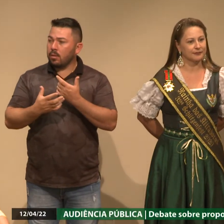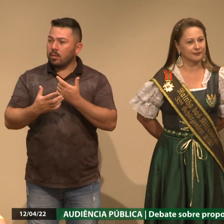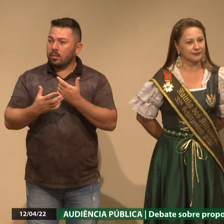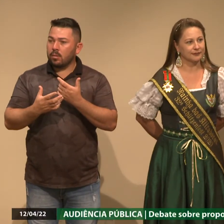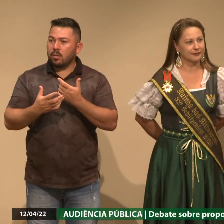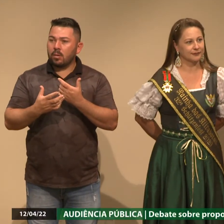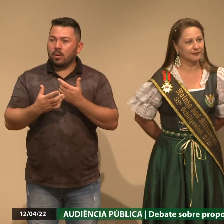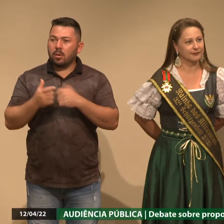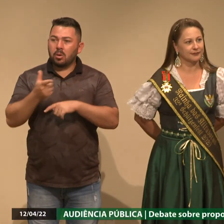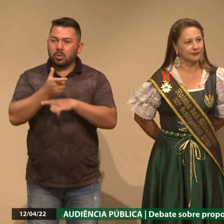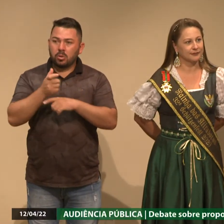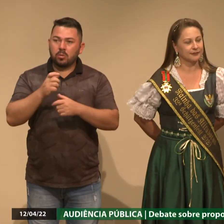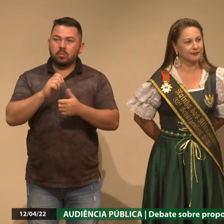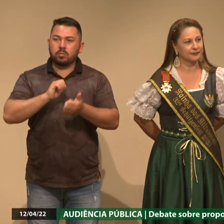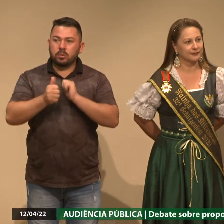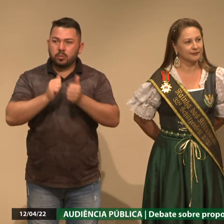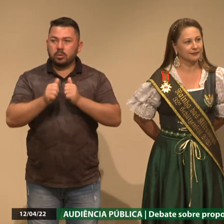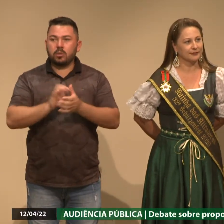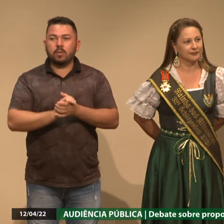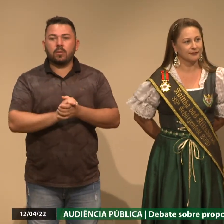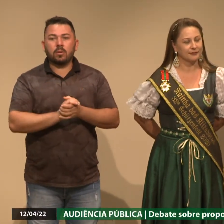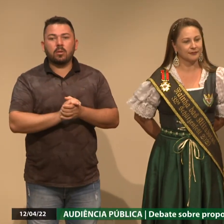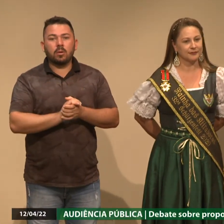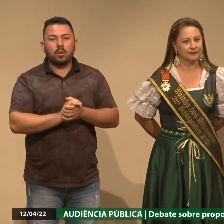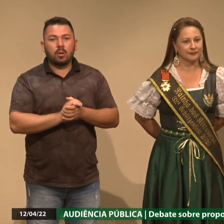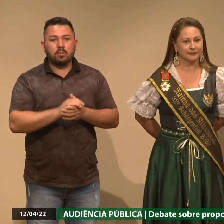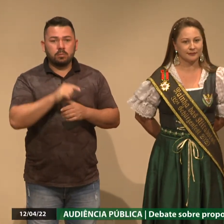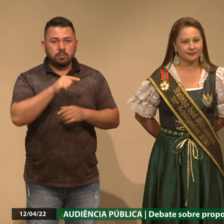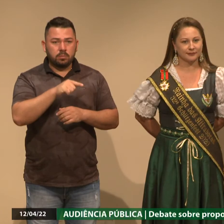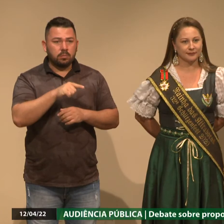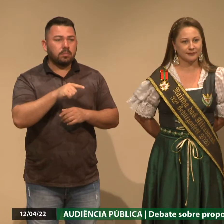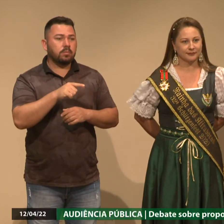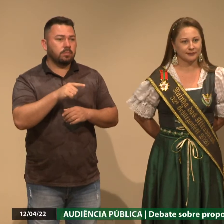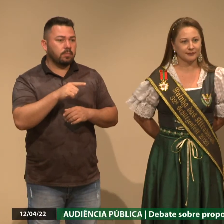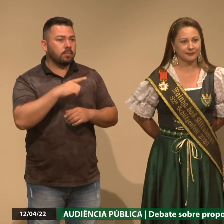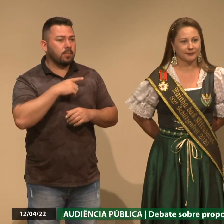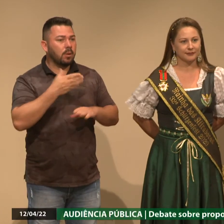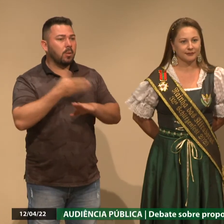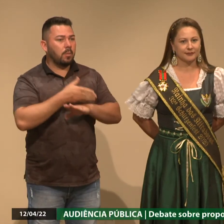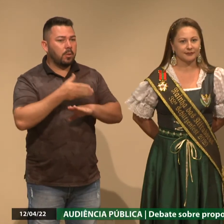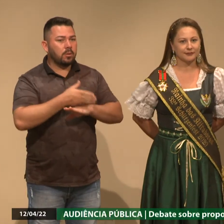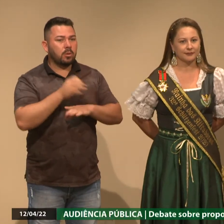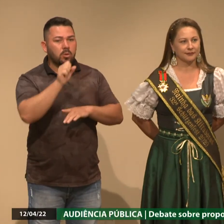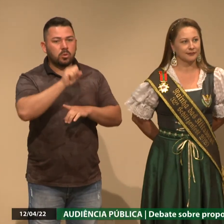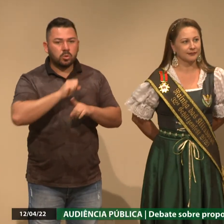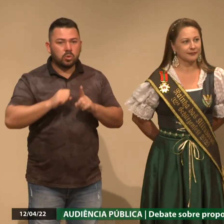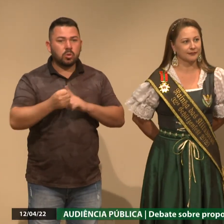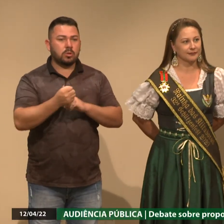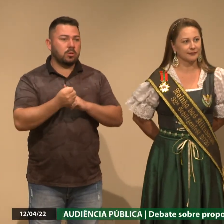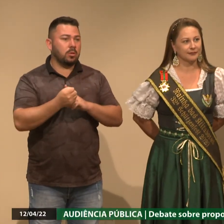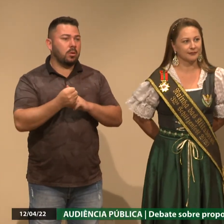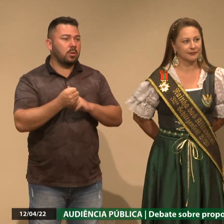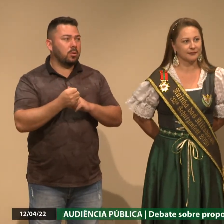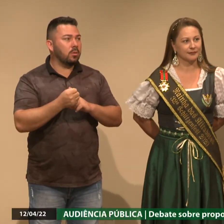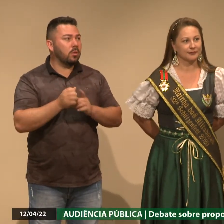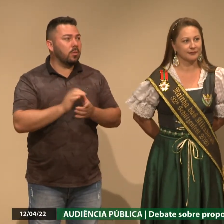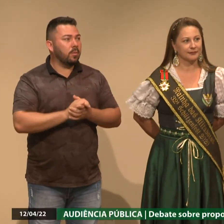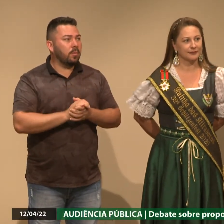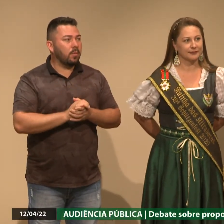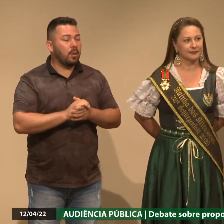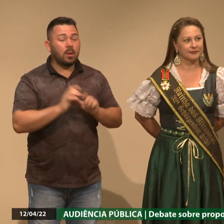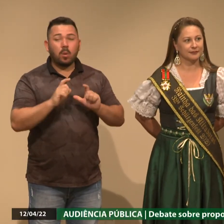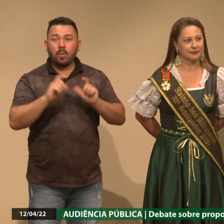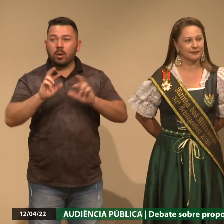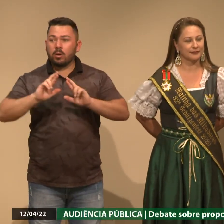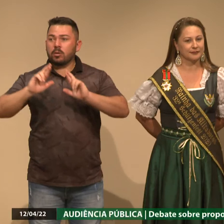o tiro Desportivo essas pessoas que aqui estão participam de suas sociedades e não Clube eu acho que é uma